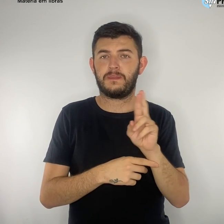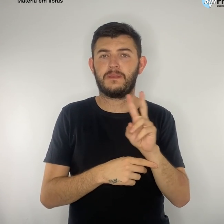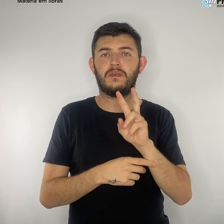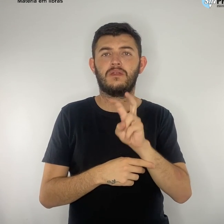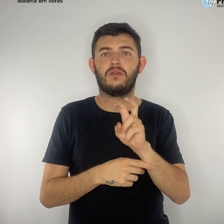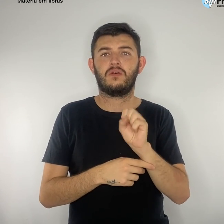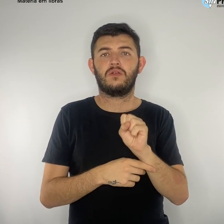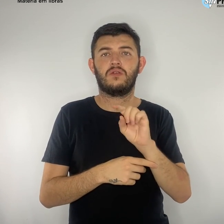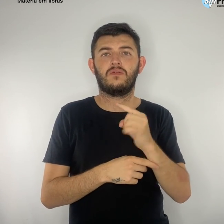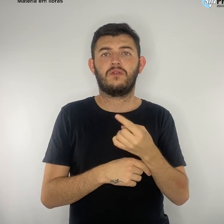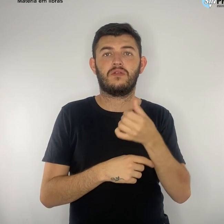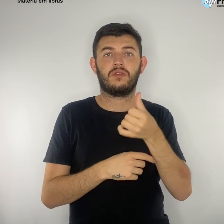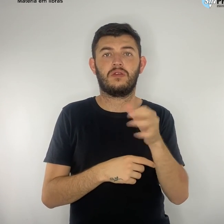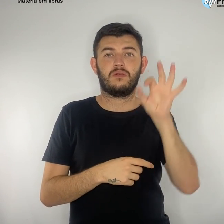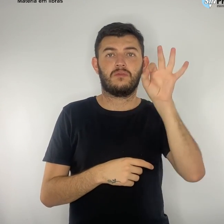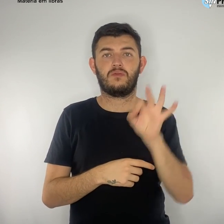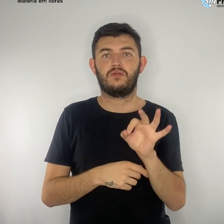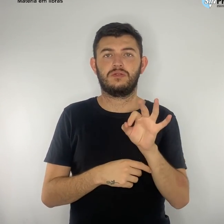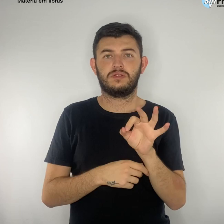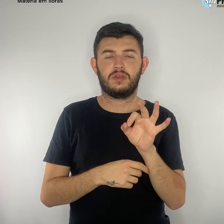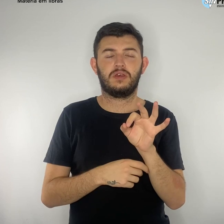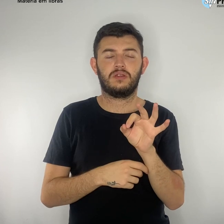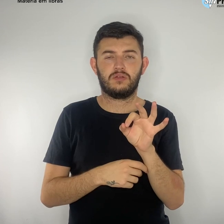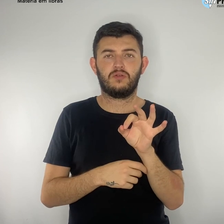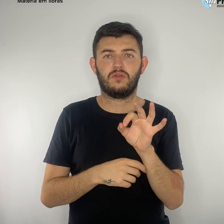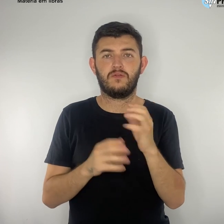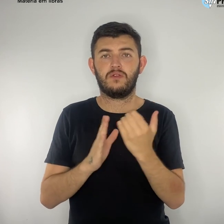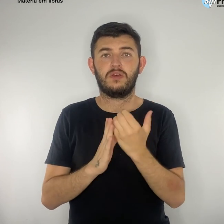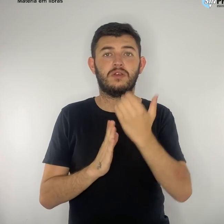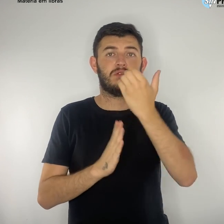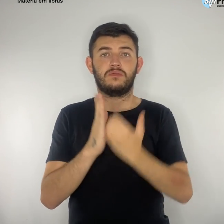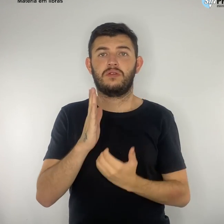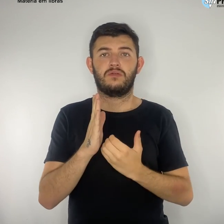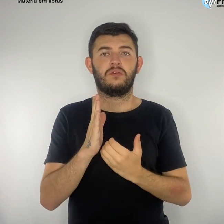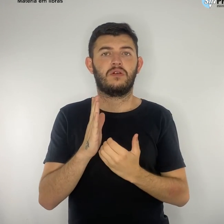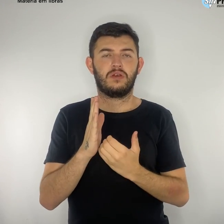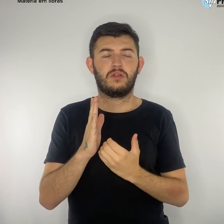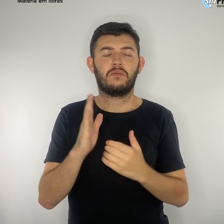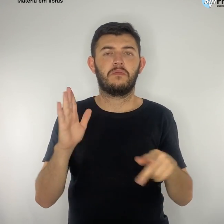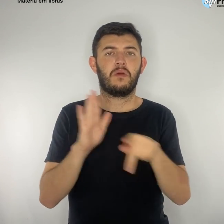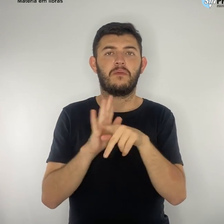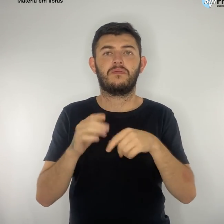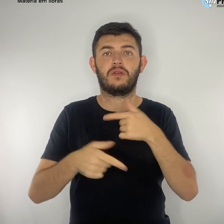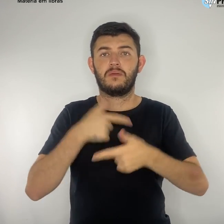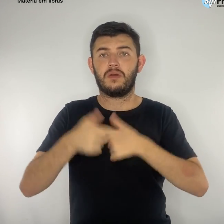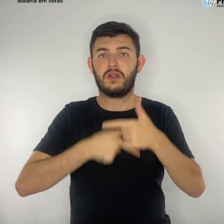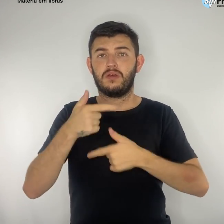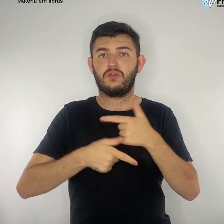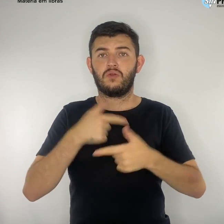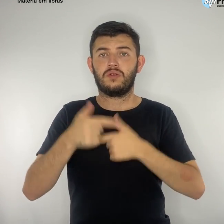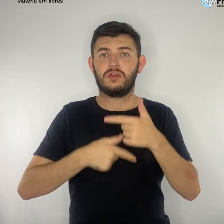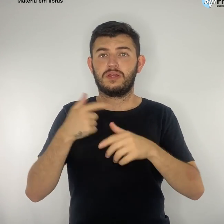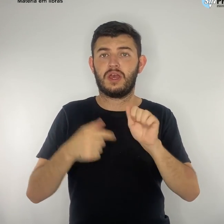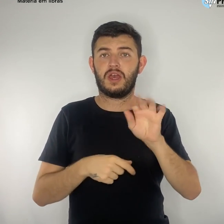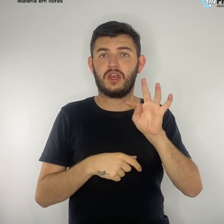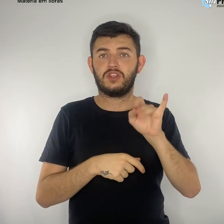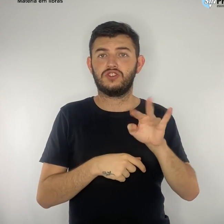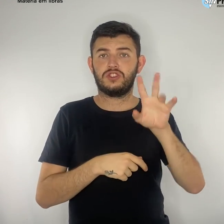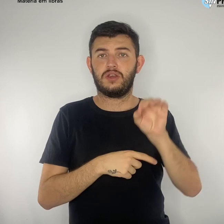58,6% a menos no bolso de trabalhadores ativos e inativos. Para os professores e